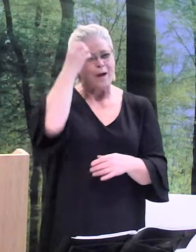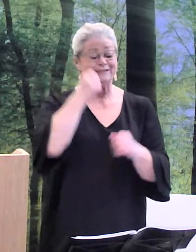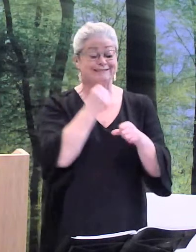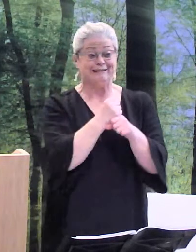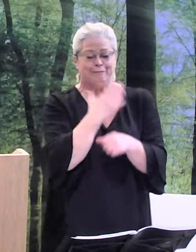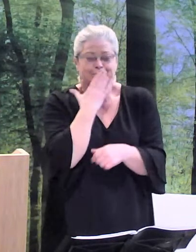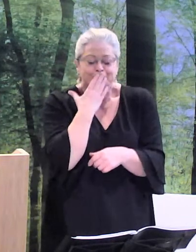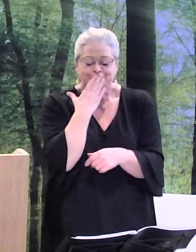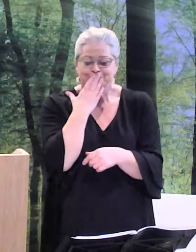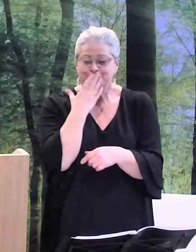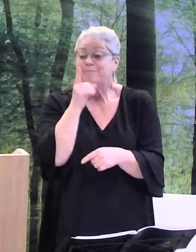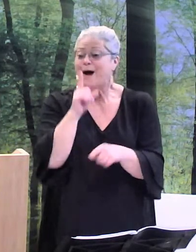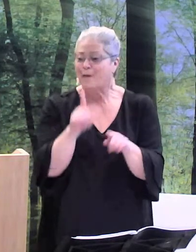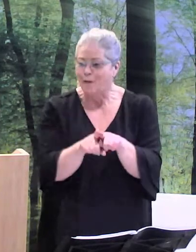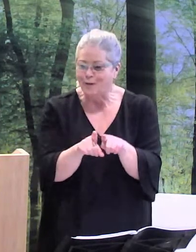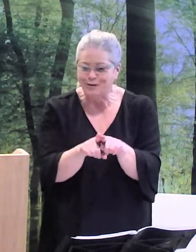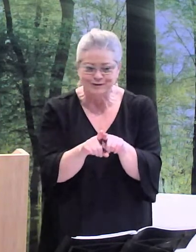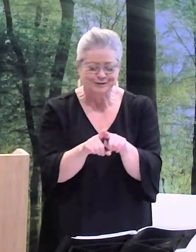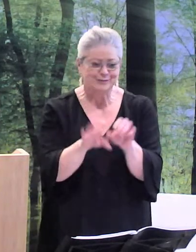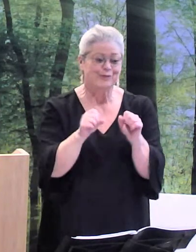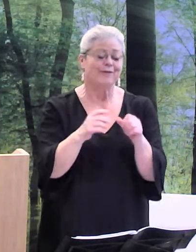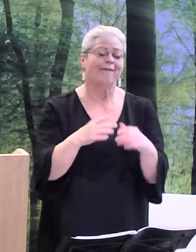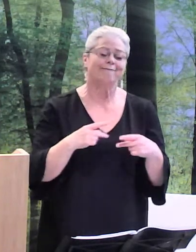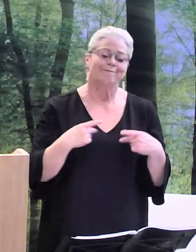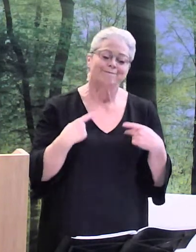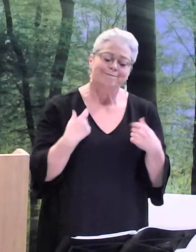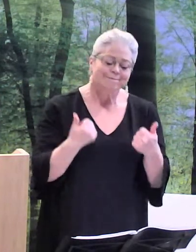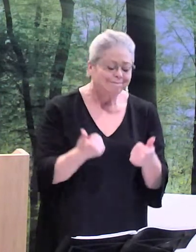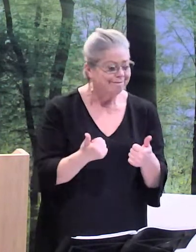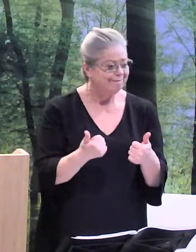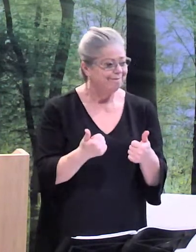deden, maar ook om zoveel heerlijkheden.